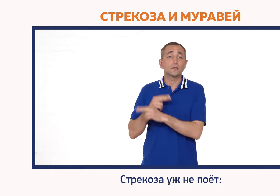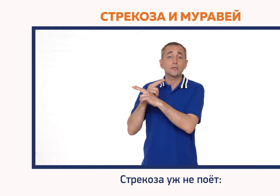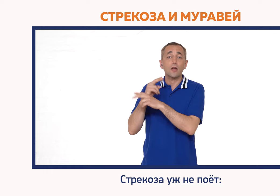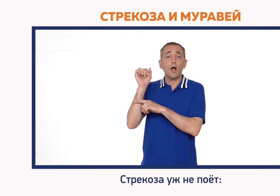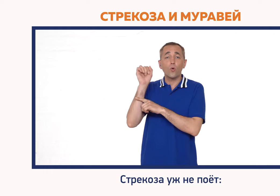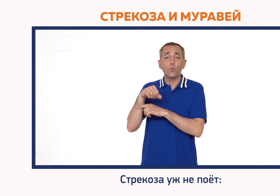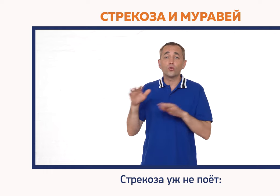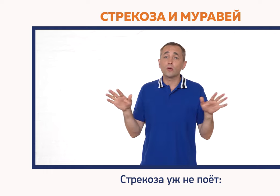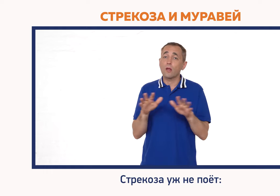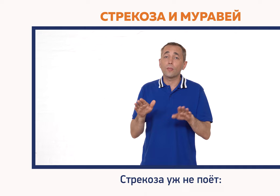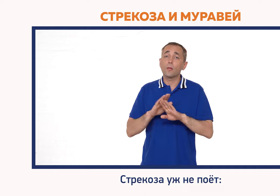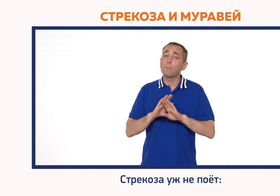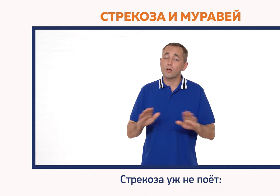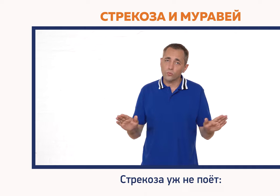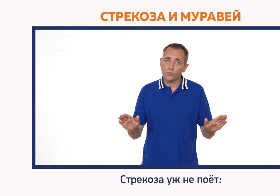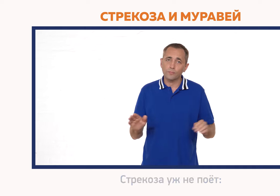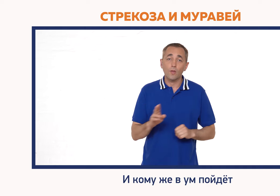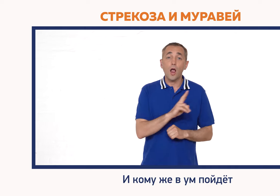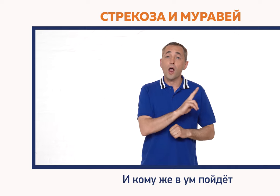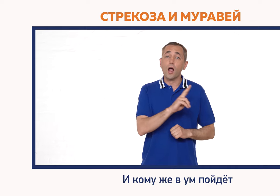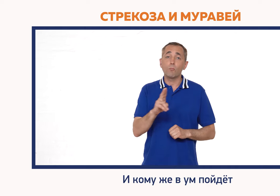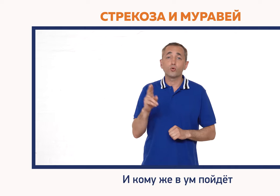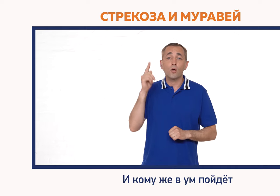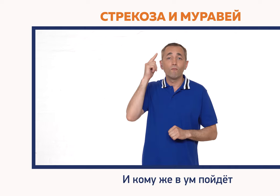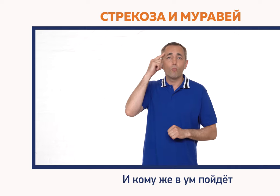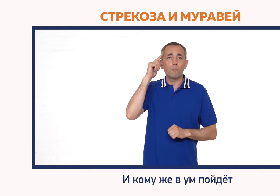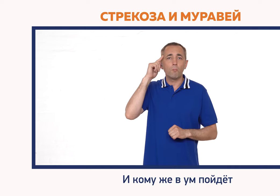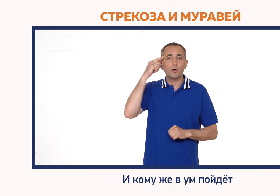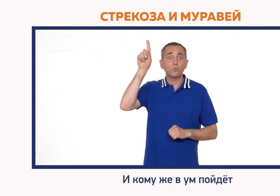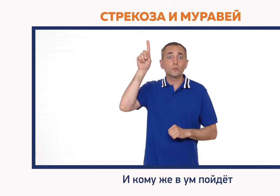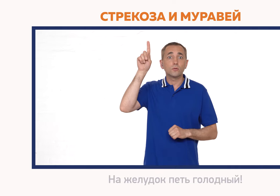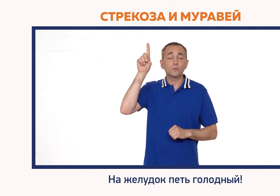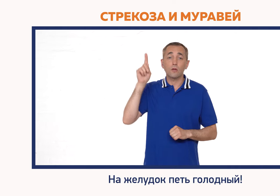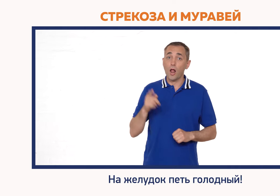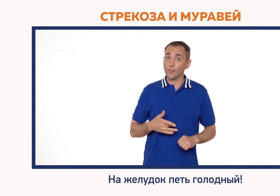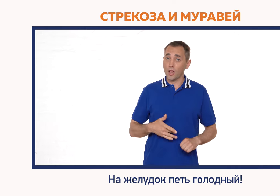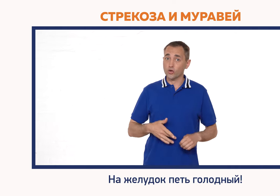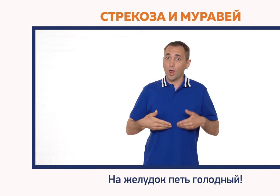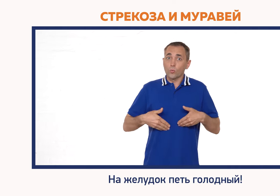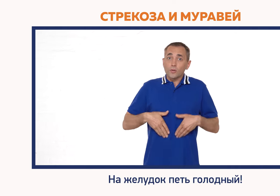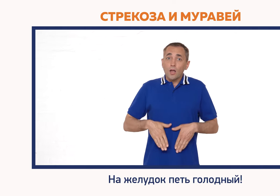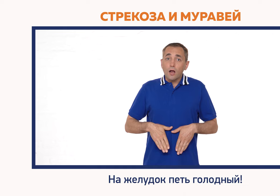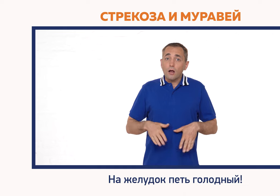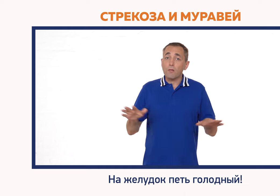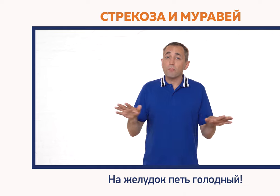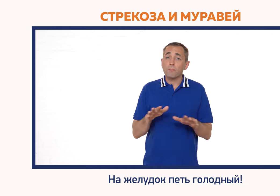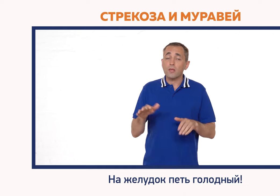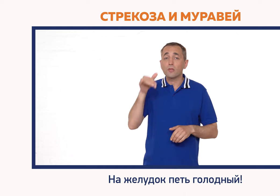стрекоза уж не поет. И кому же в ум пойдет на желудок